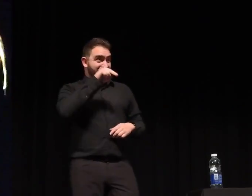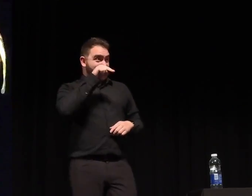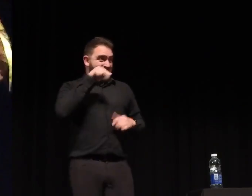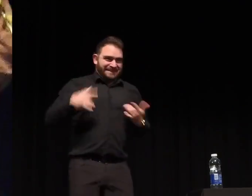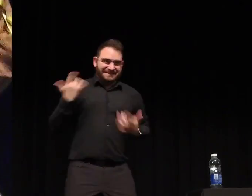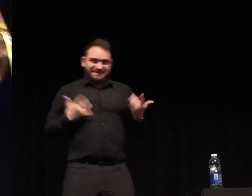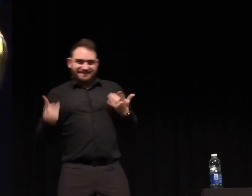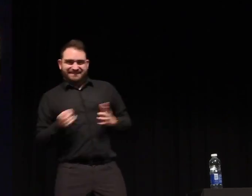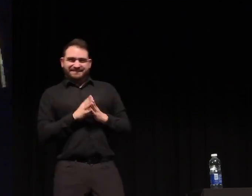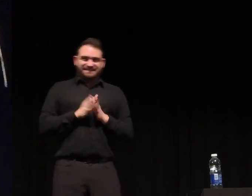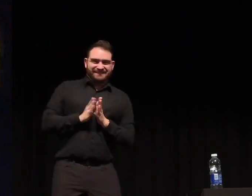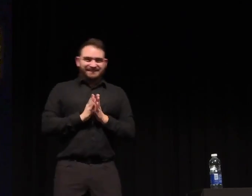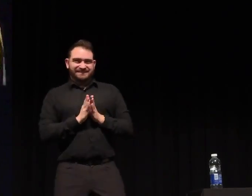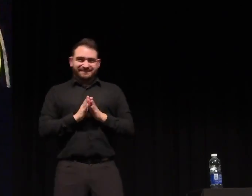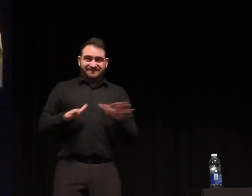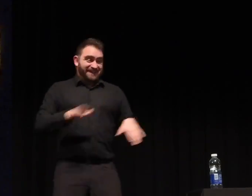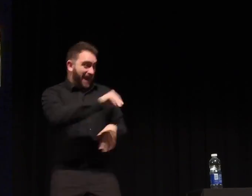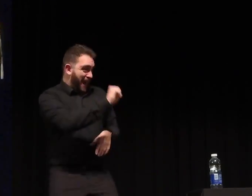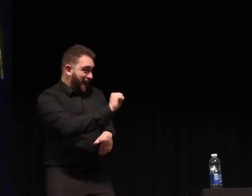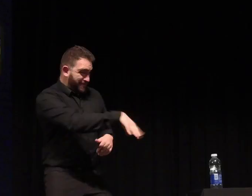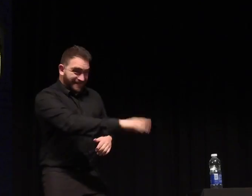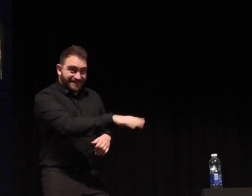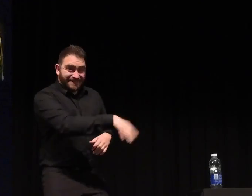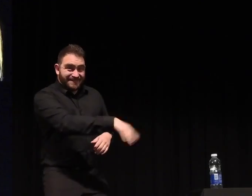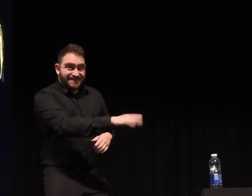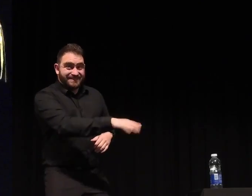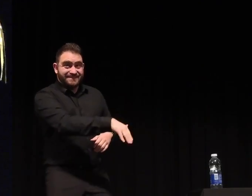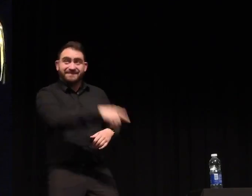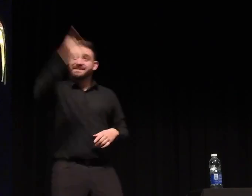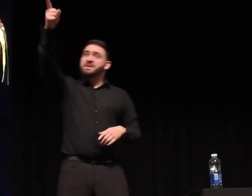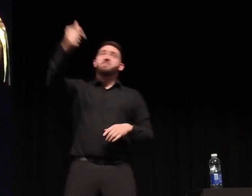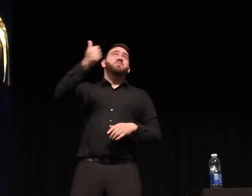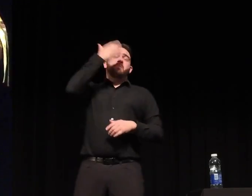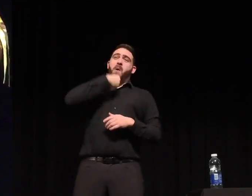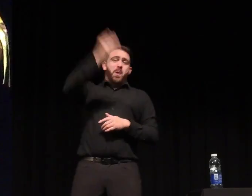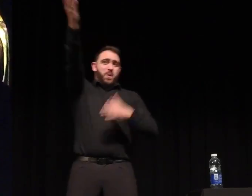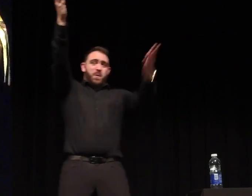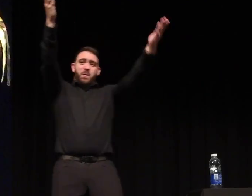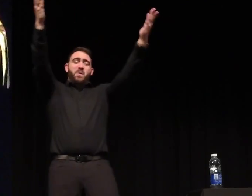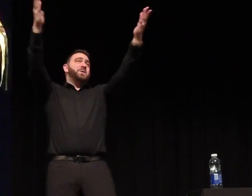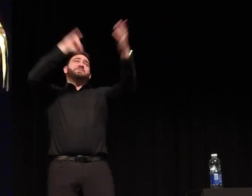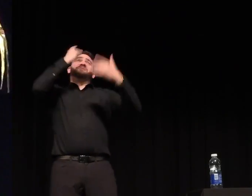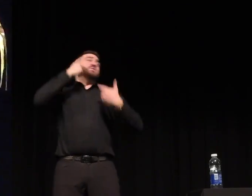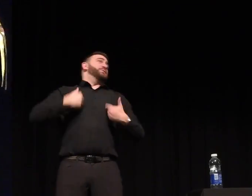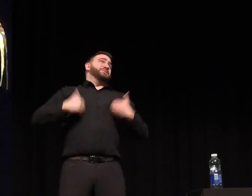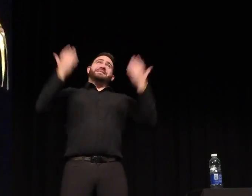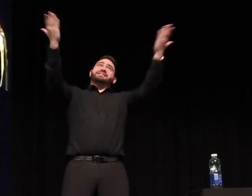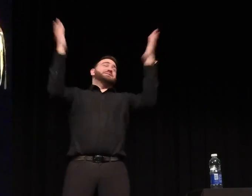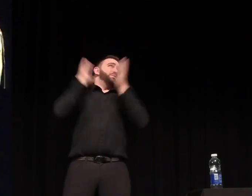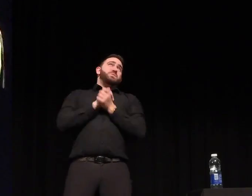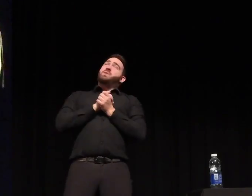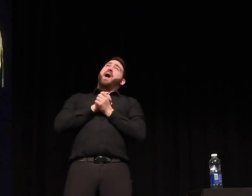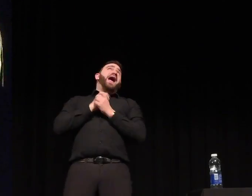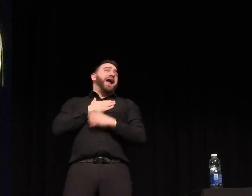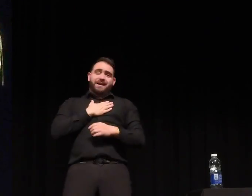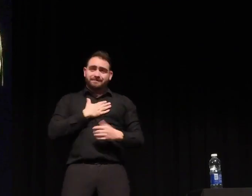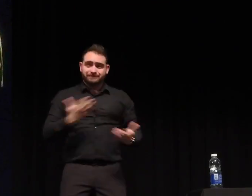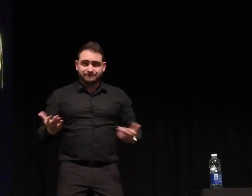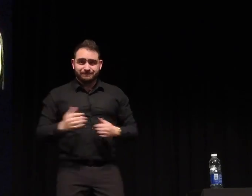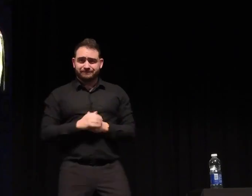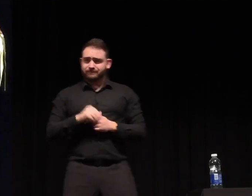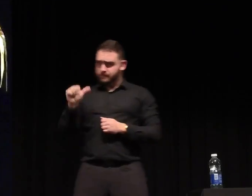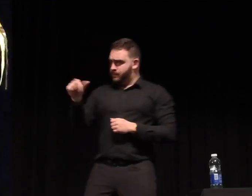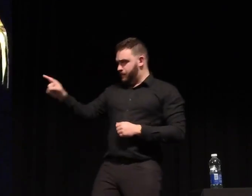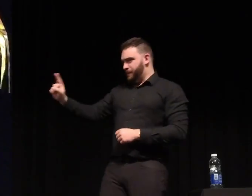dit « Oh, Amic, c'est la plus belle glissade que j'ai jamais vue. Amic, c'est la première fois que tu construis